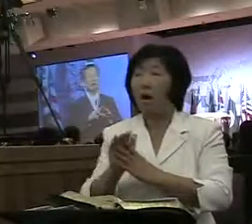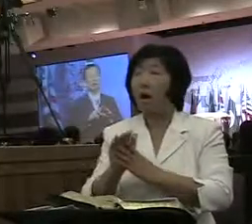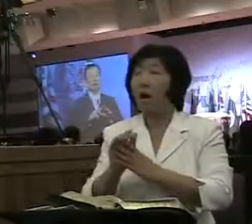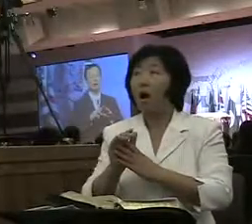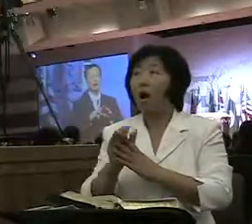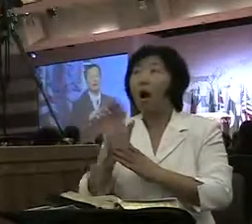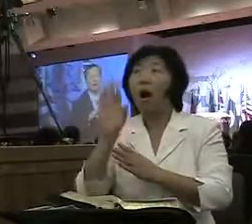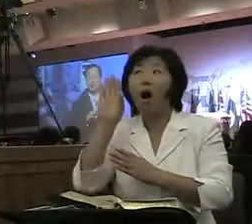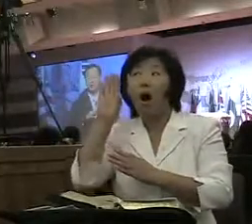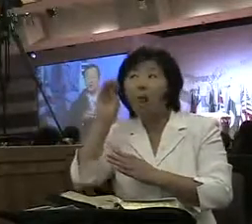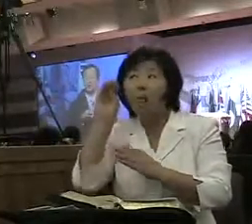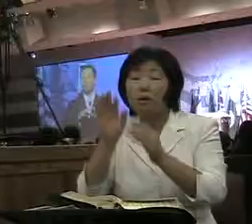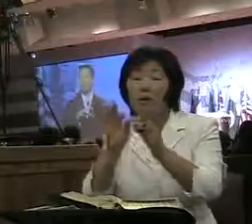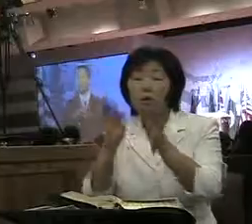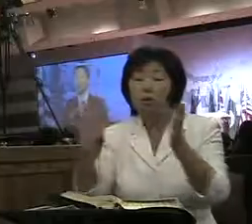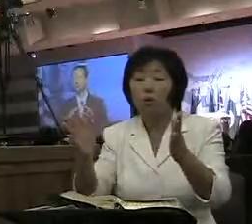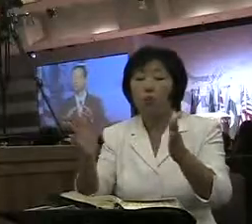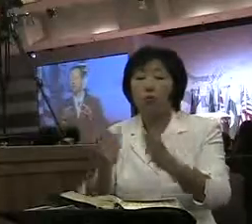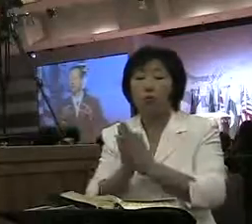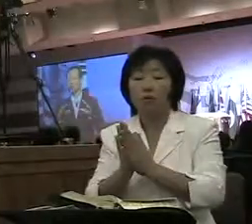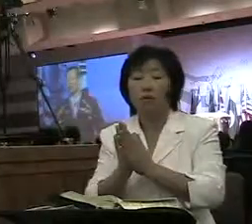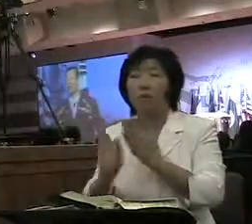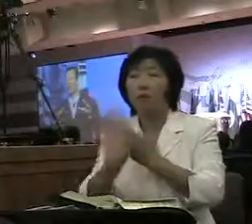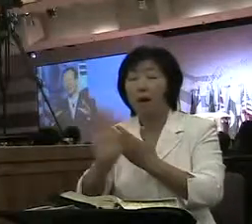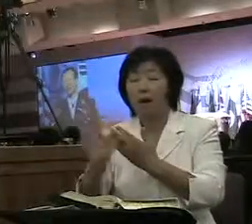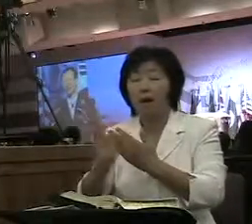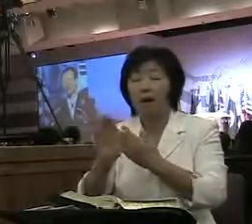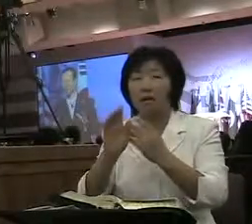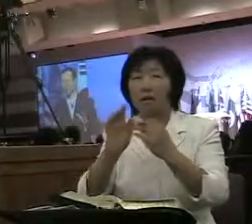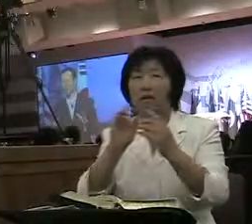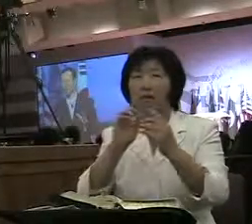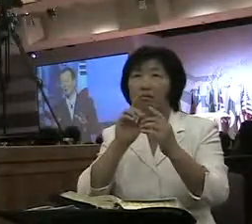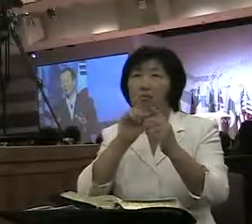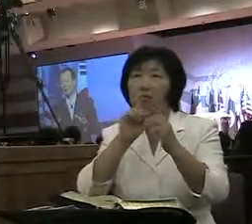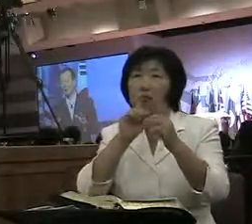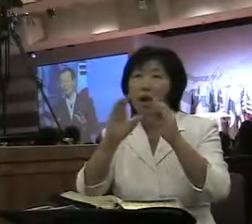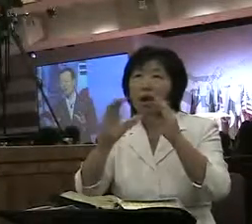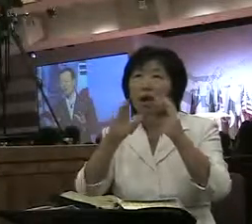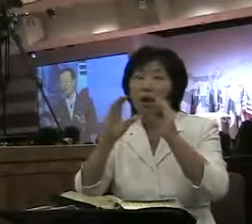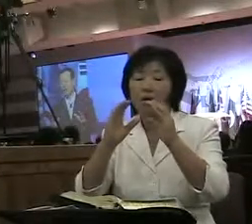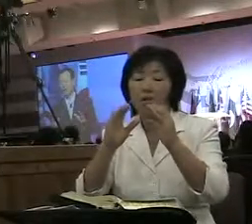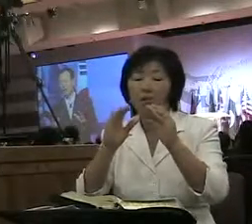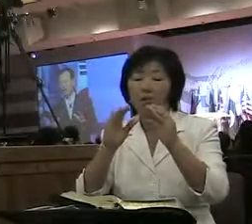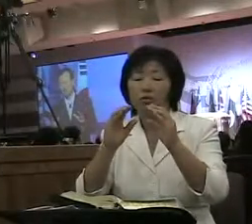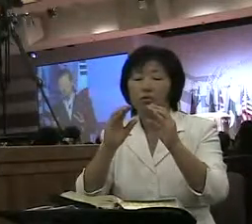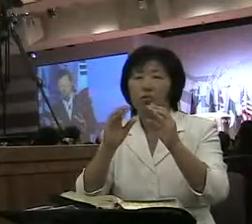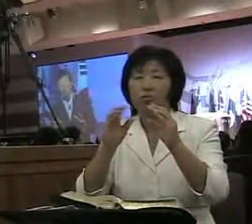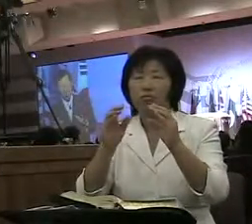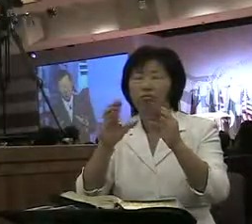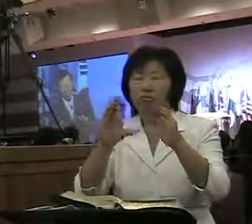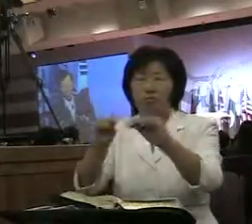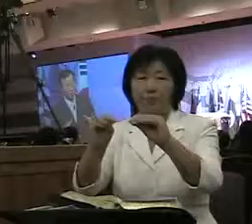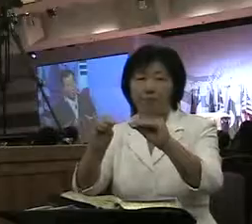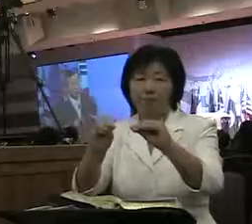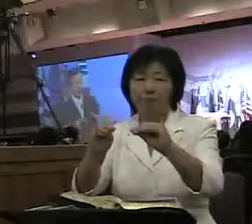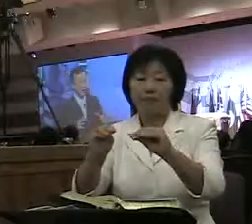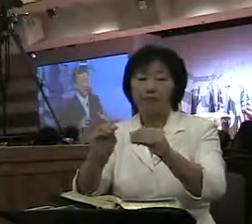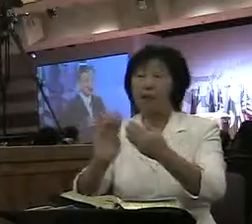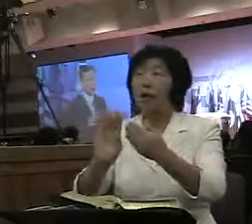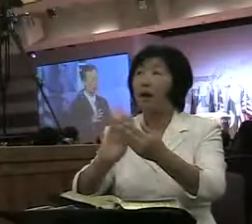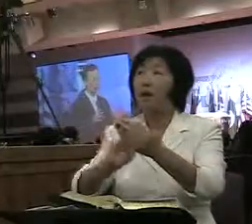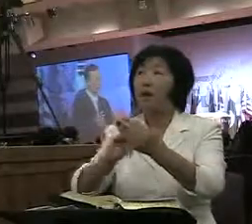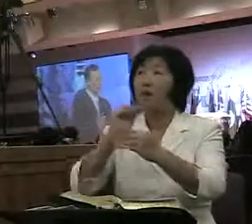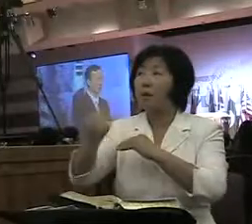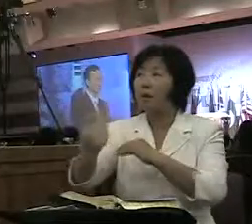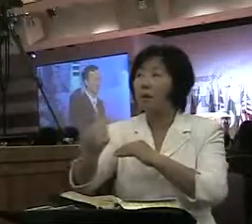한동안 바깥 세상과 모든 의사소통이 끝납니다. 그래서 밖에서는 리빙스톤